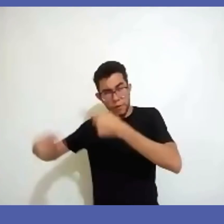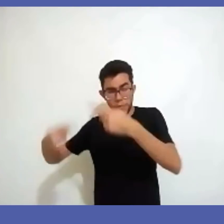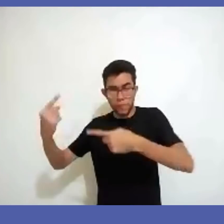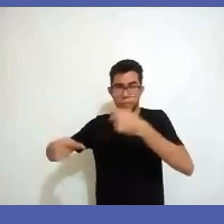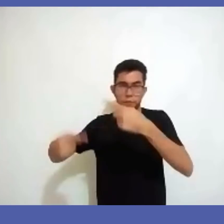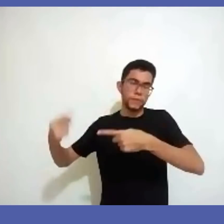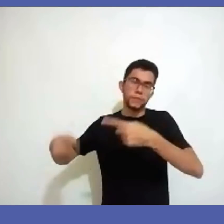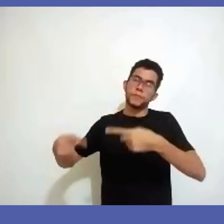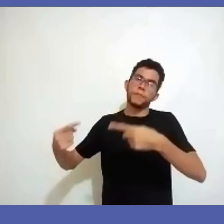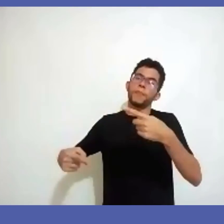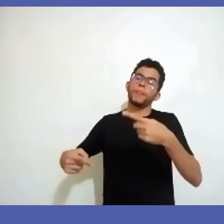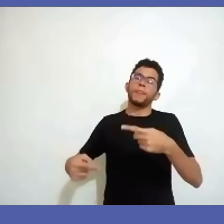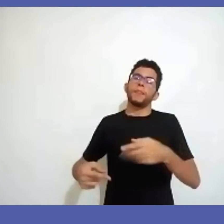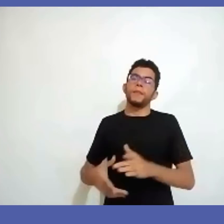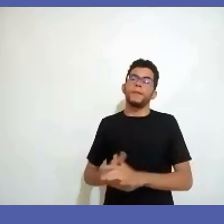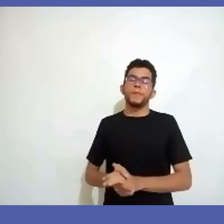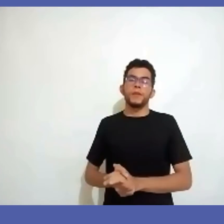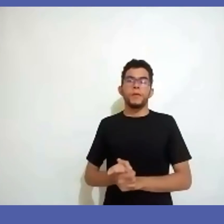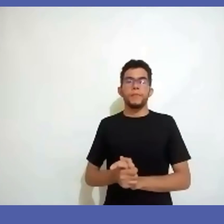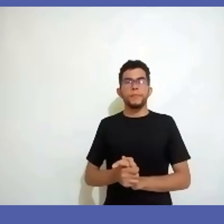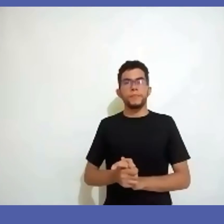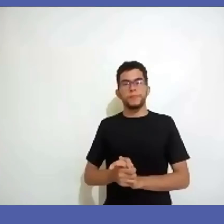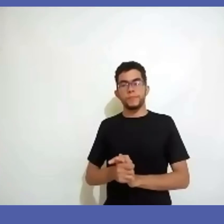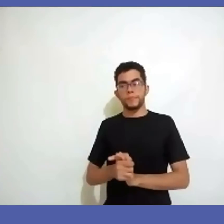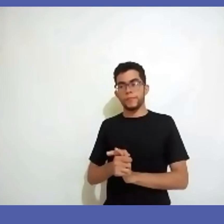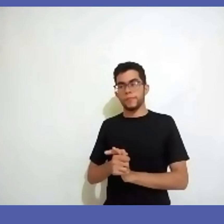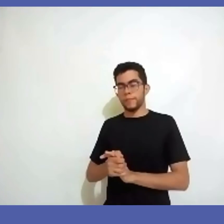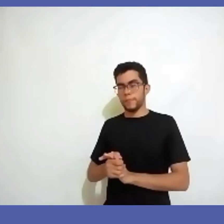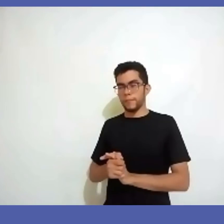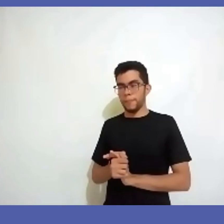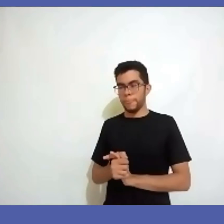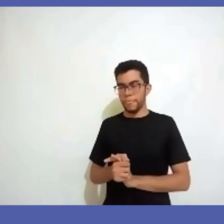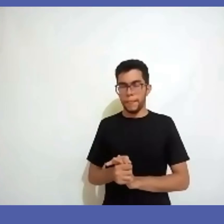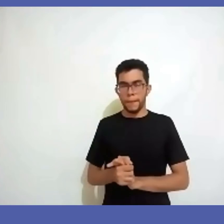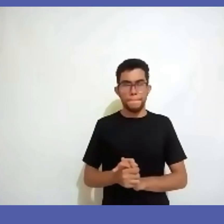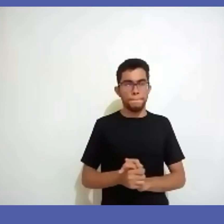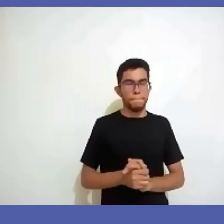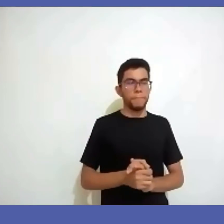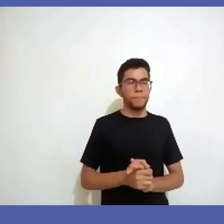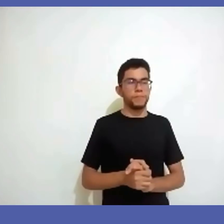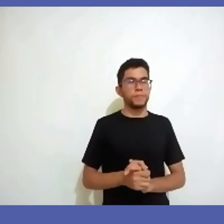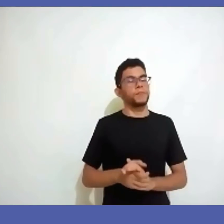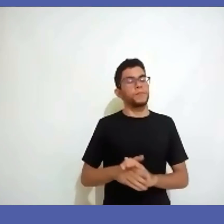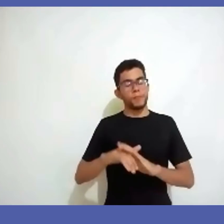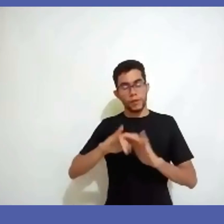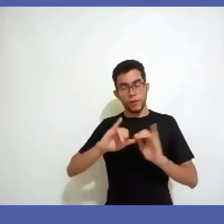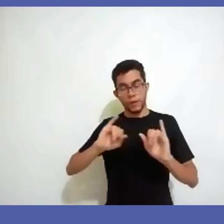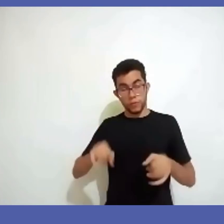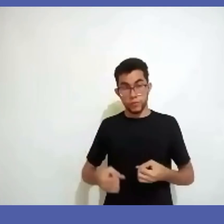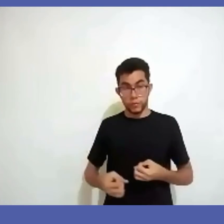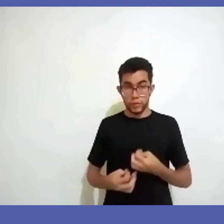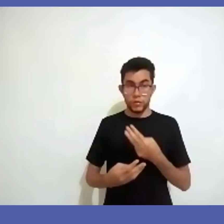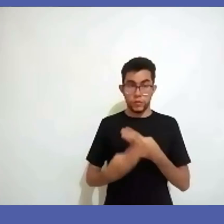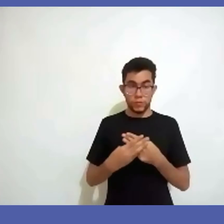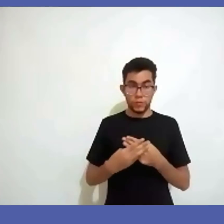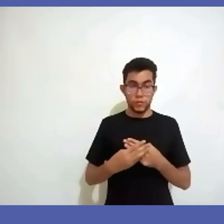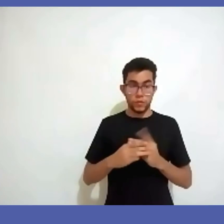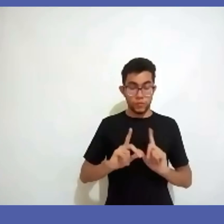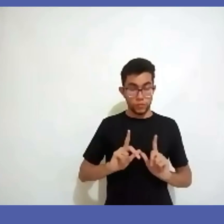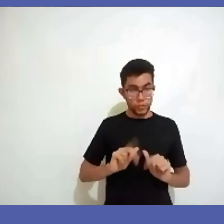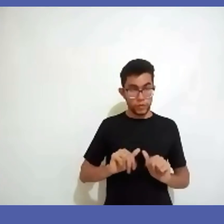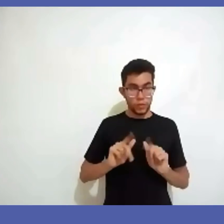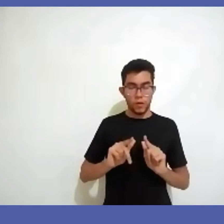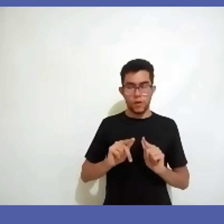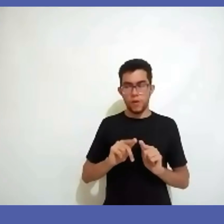Acabou de declarar o Estado e já receberam ataque de 4 lados, de todos os lados. Você